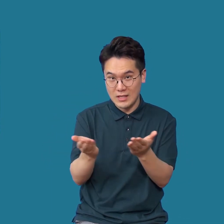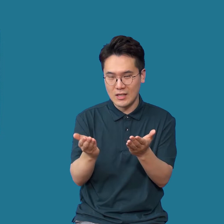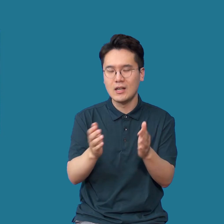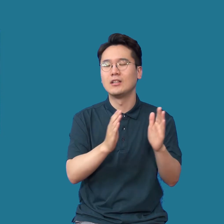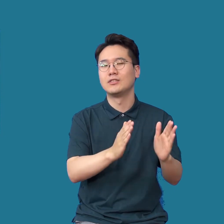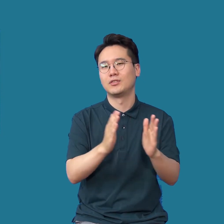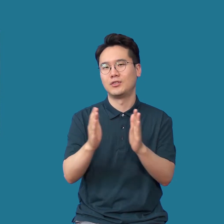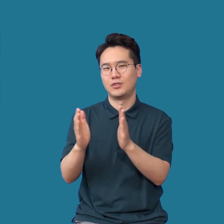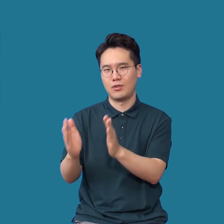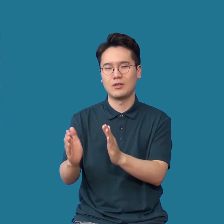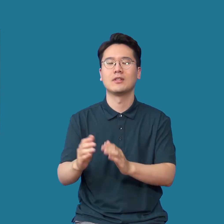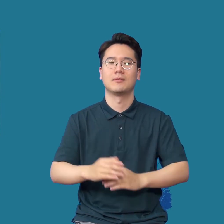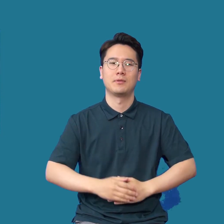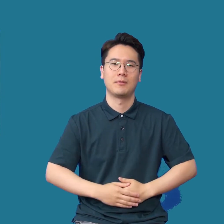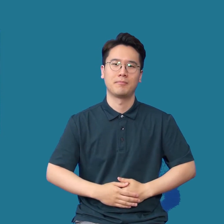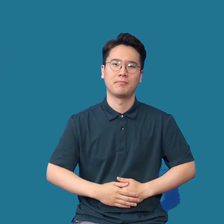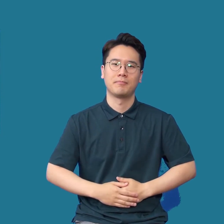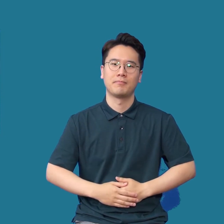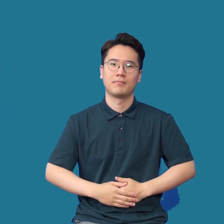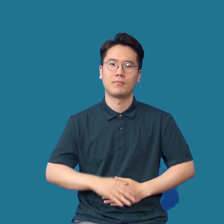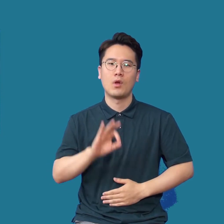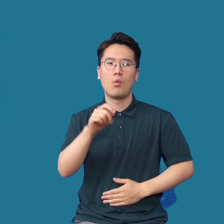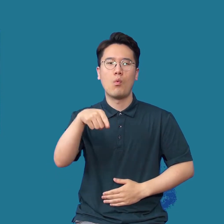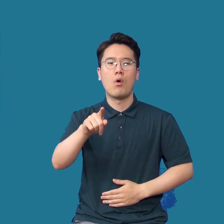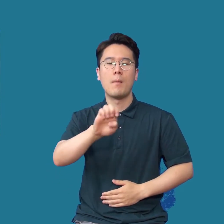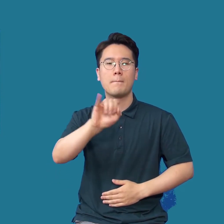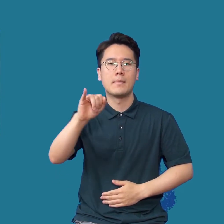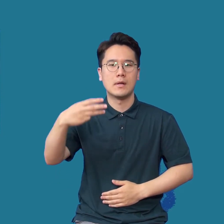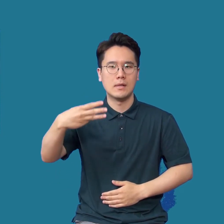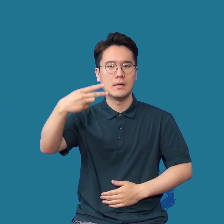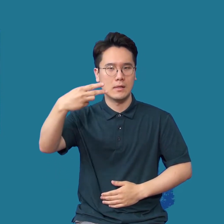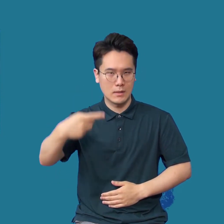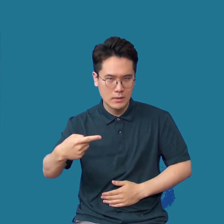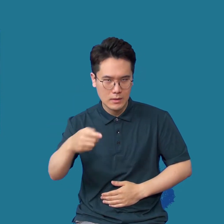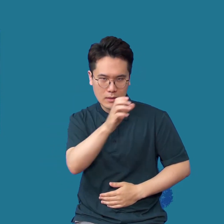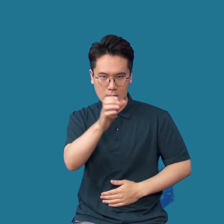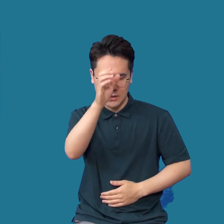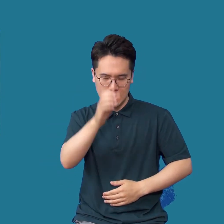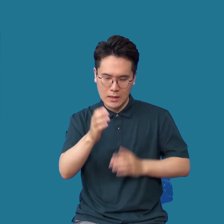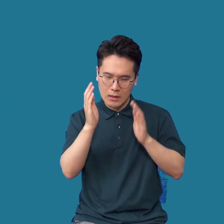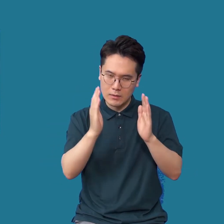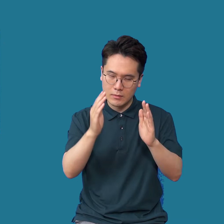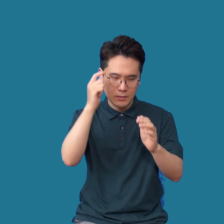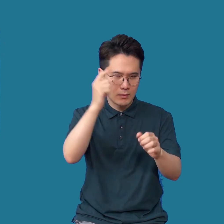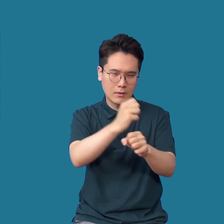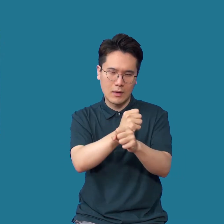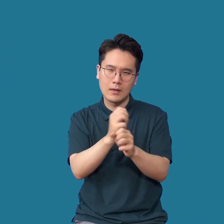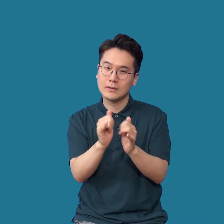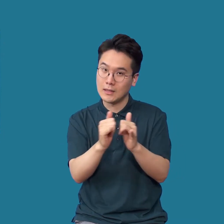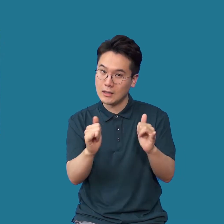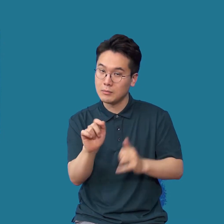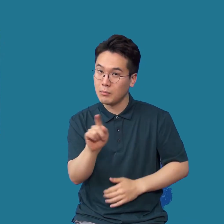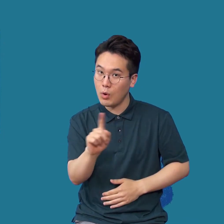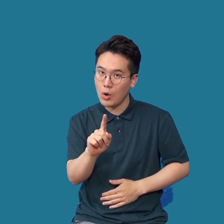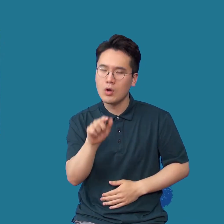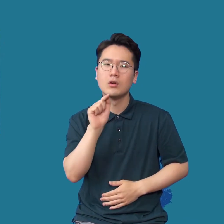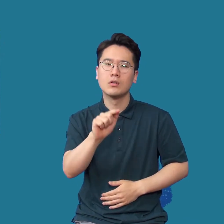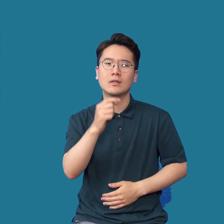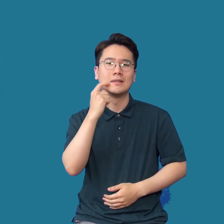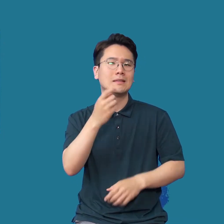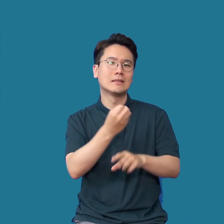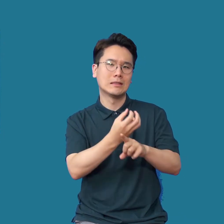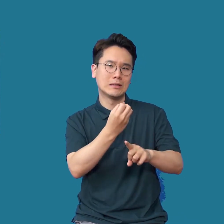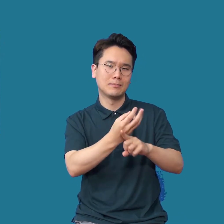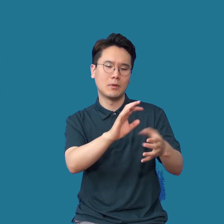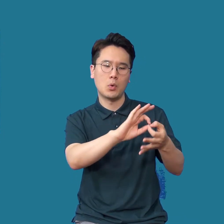그래서 워필드라는 신학자는 이 5가지를 끊어질 수 없는 5개의 금고리로 된